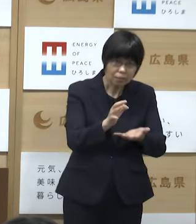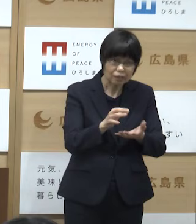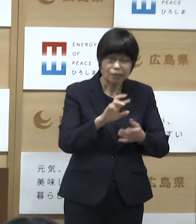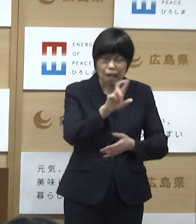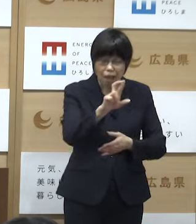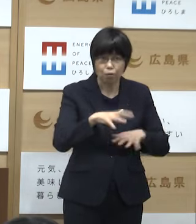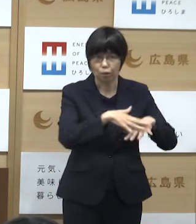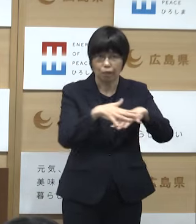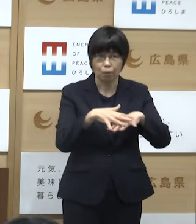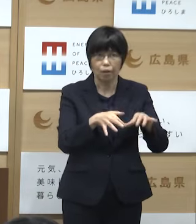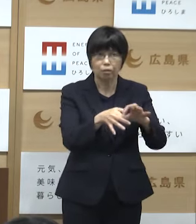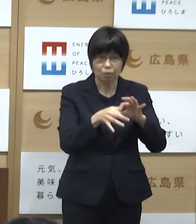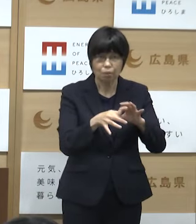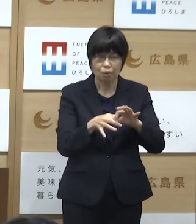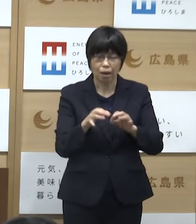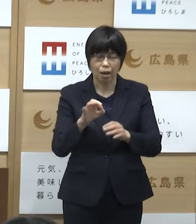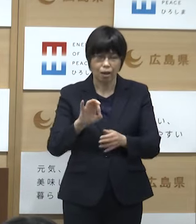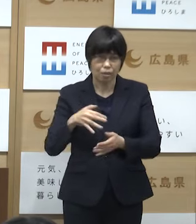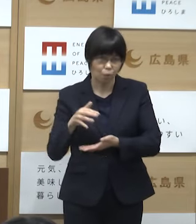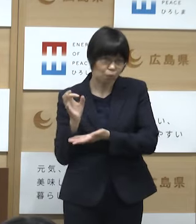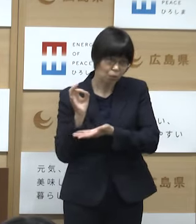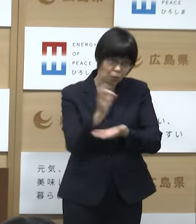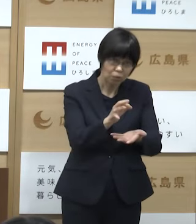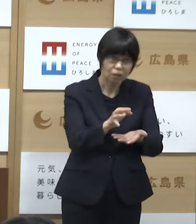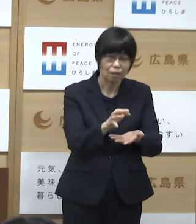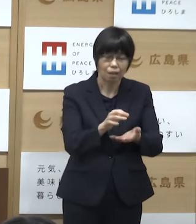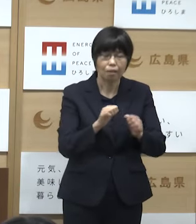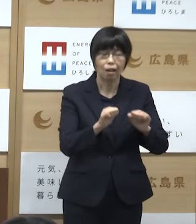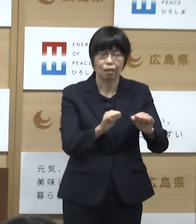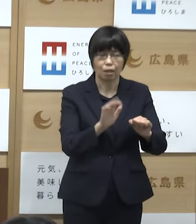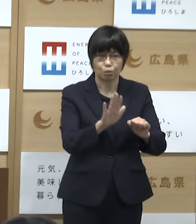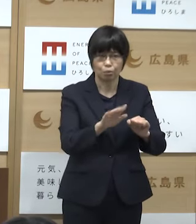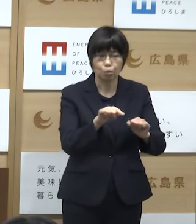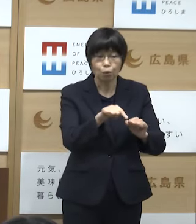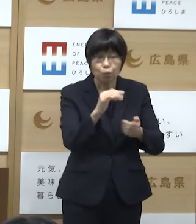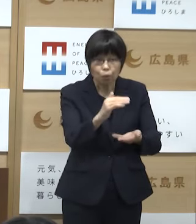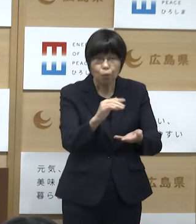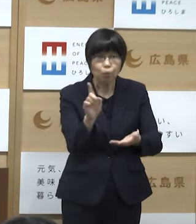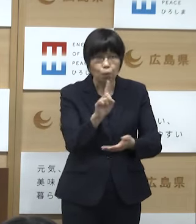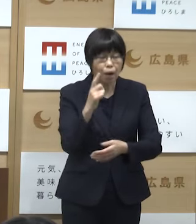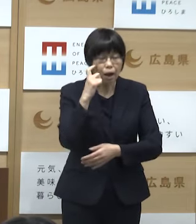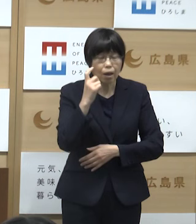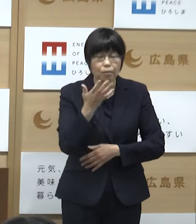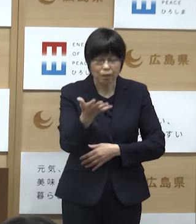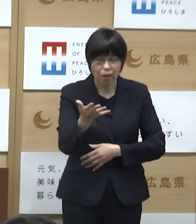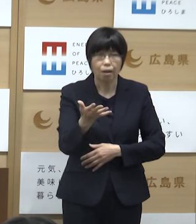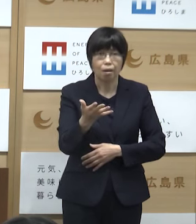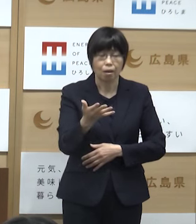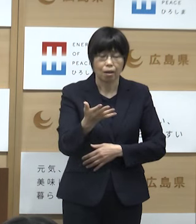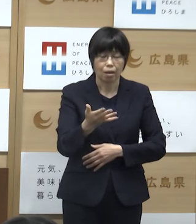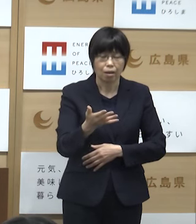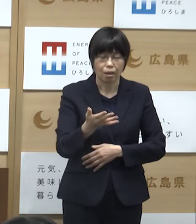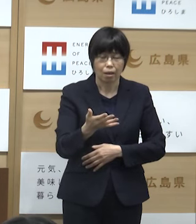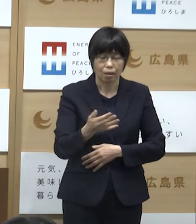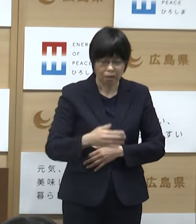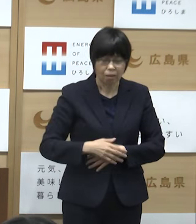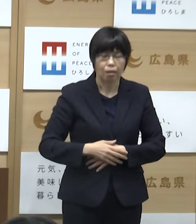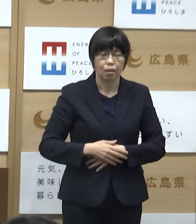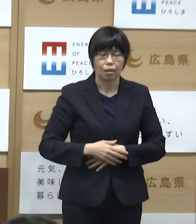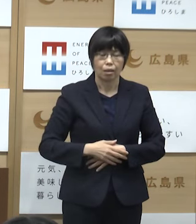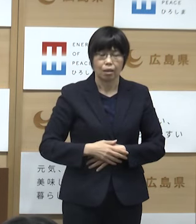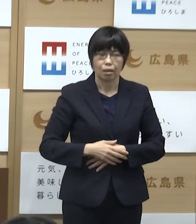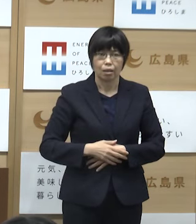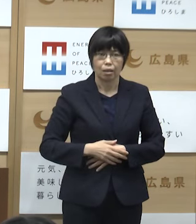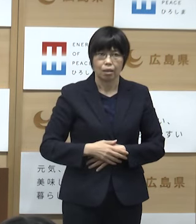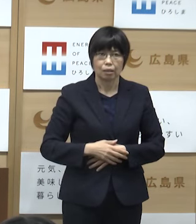はで、そういったことはどう考えるのかとかですね、やはりその上で の事業、事業